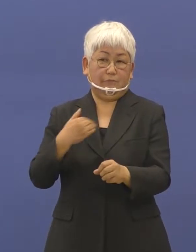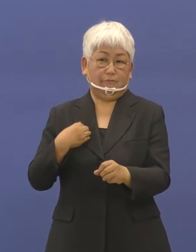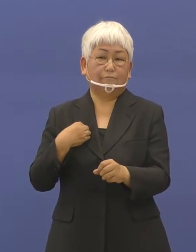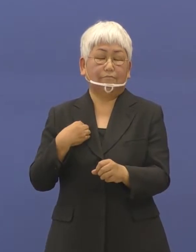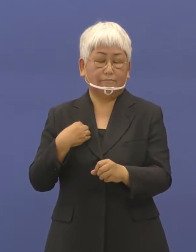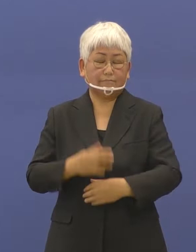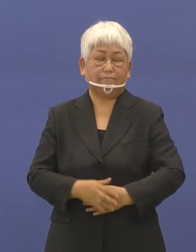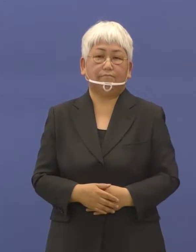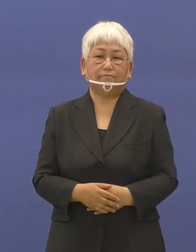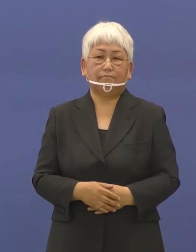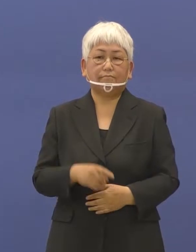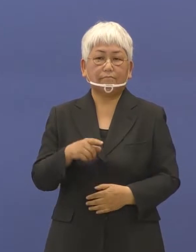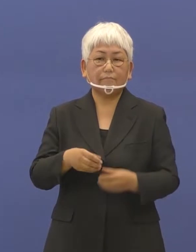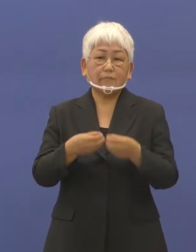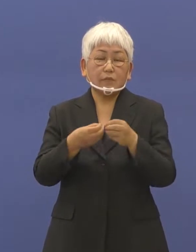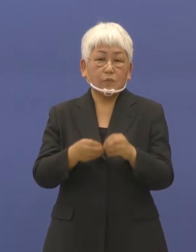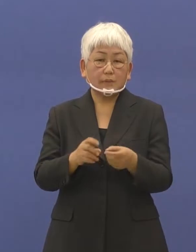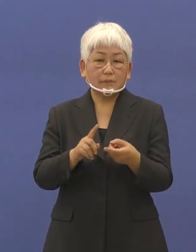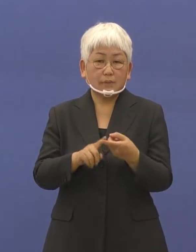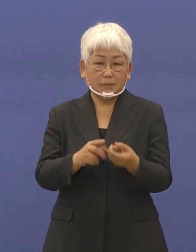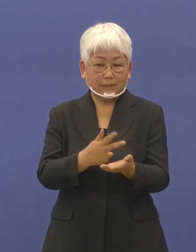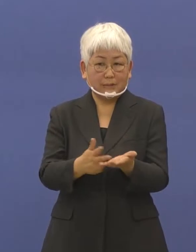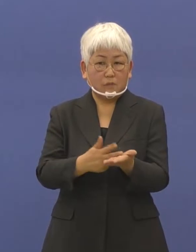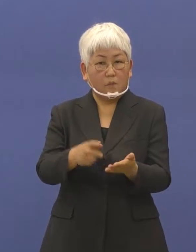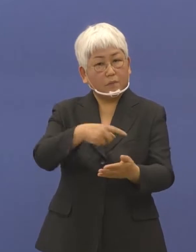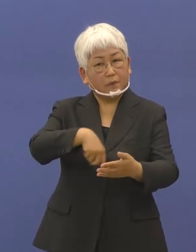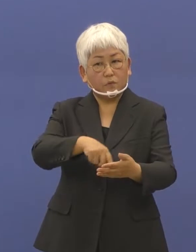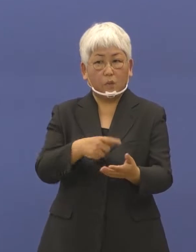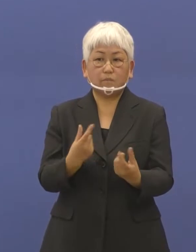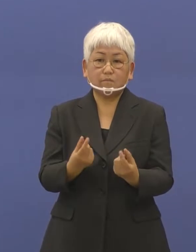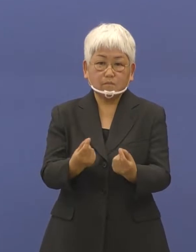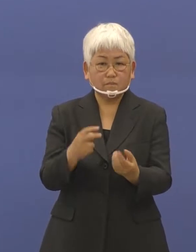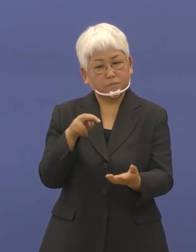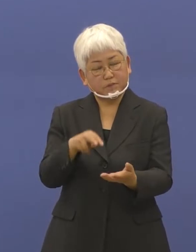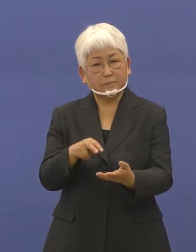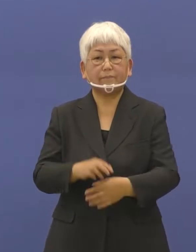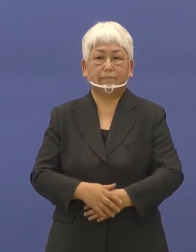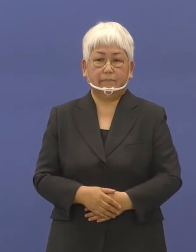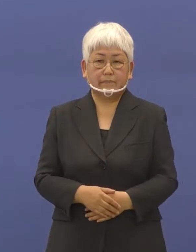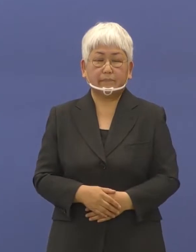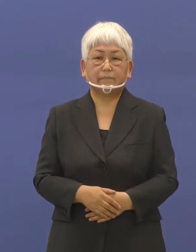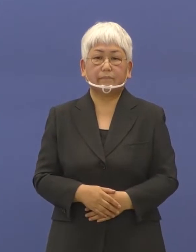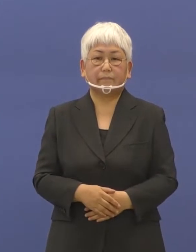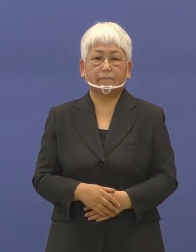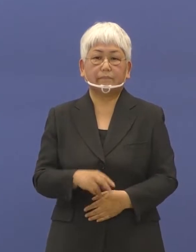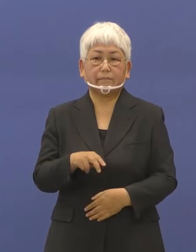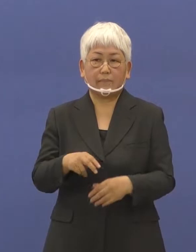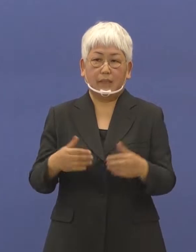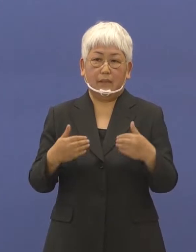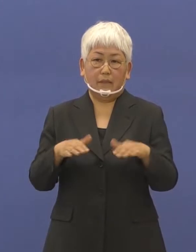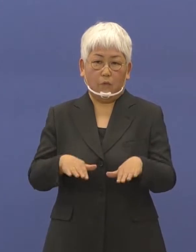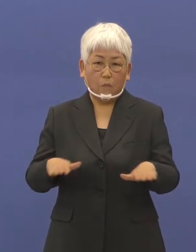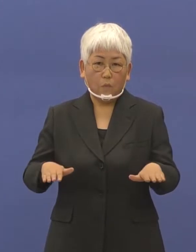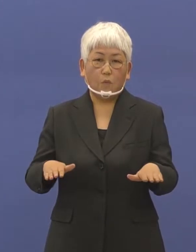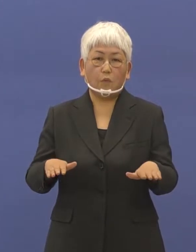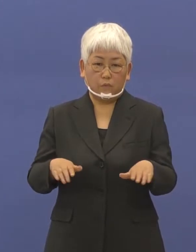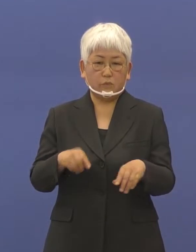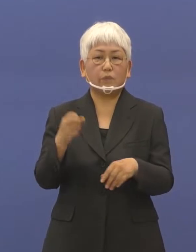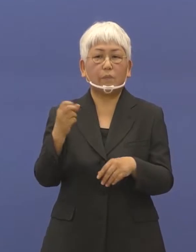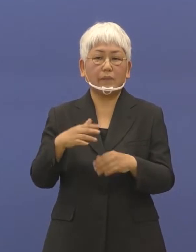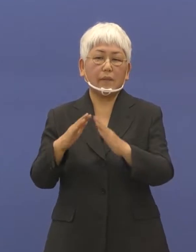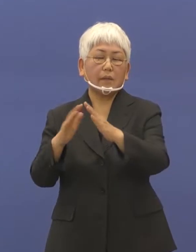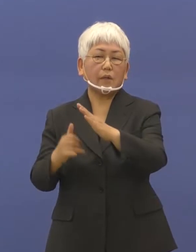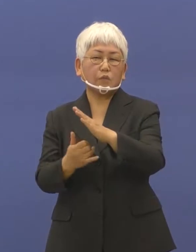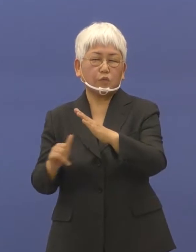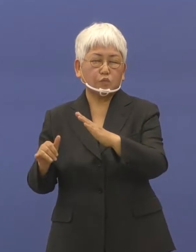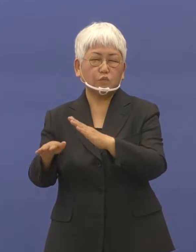。詳細は配布資料に記載の通りです。医療的ケアを必要とする児童やそのご家族